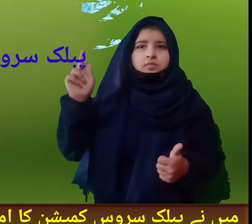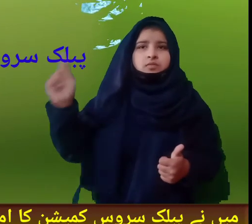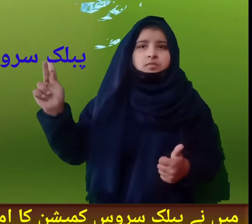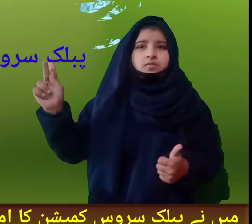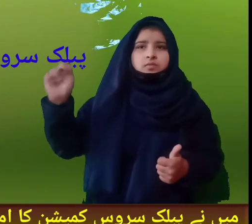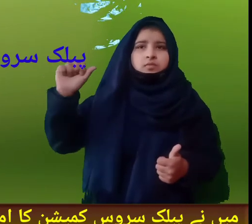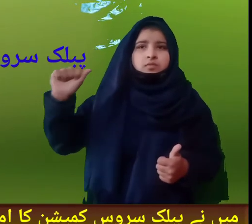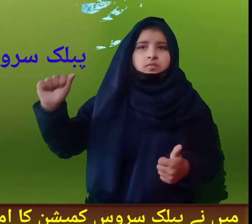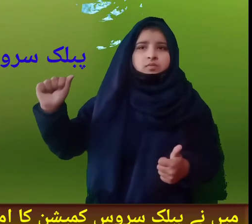का